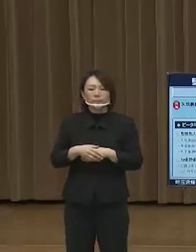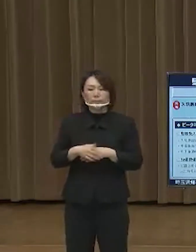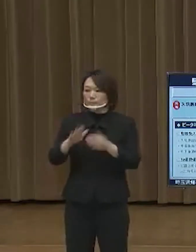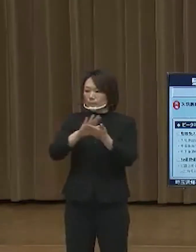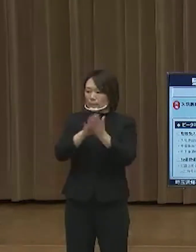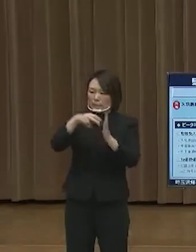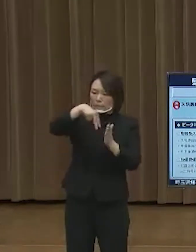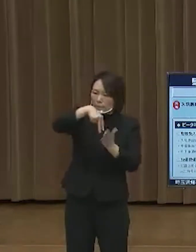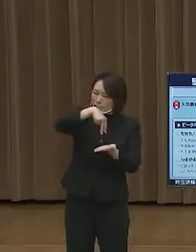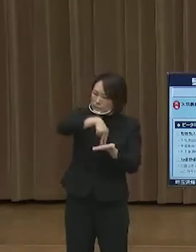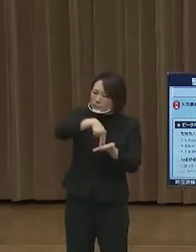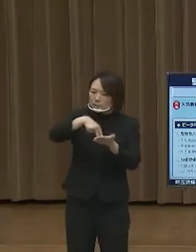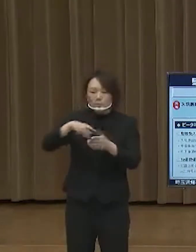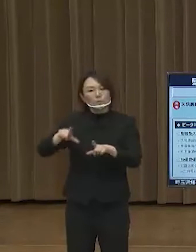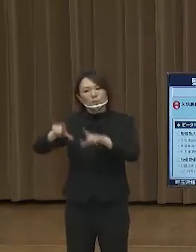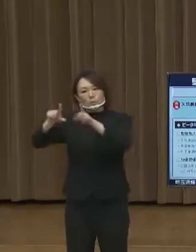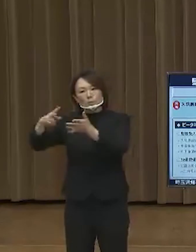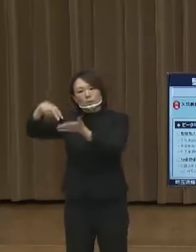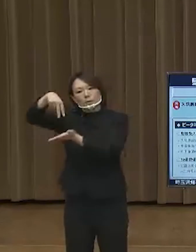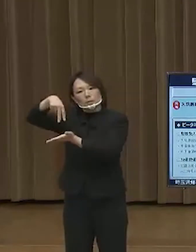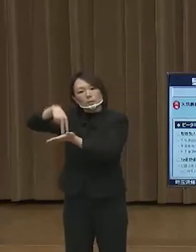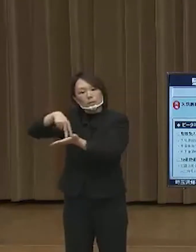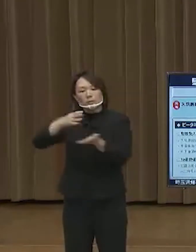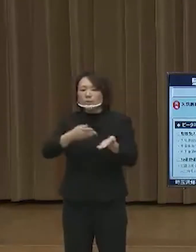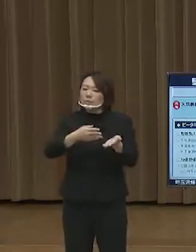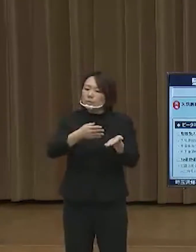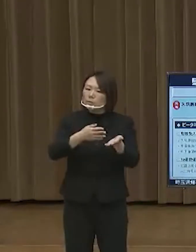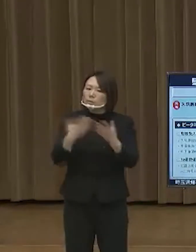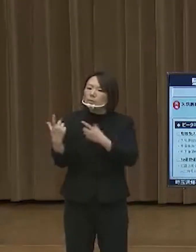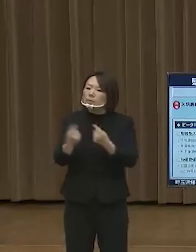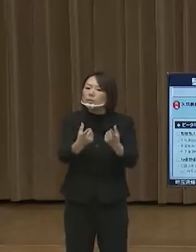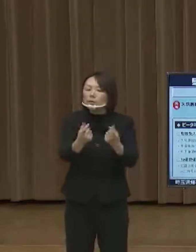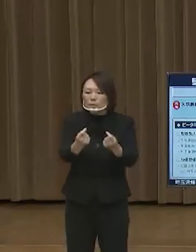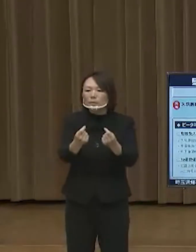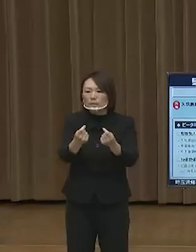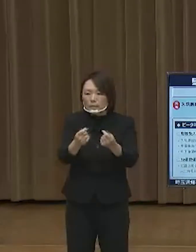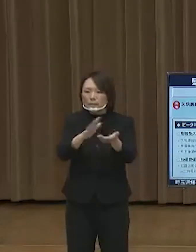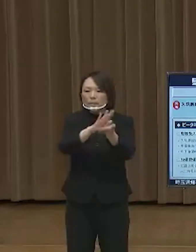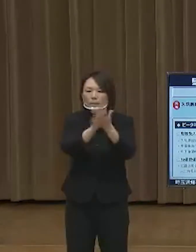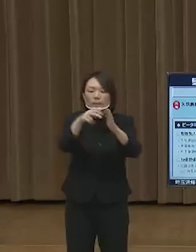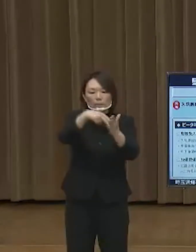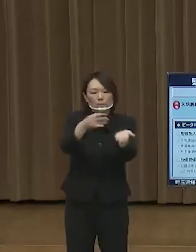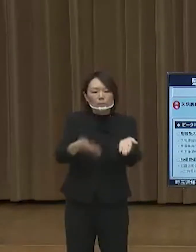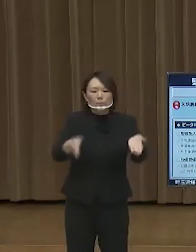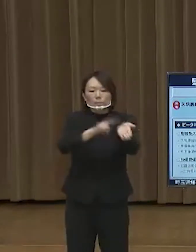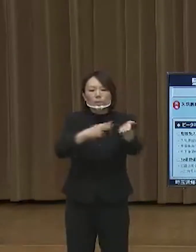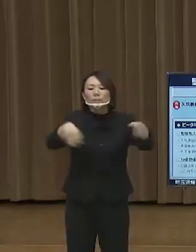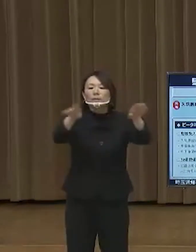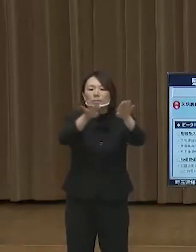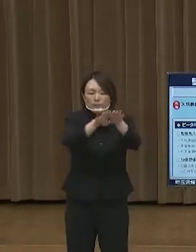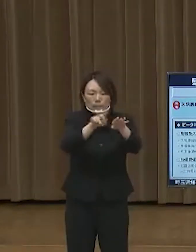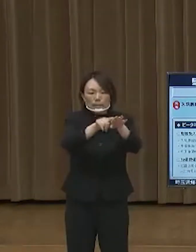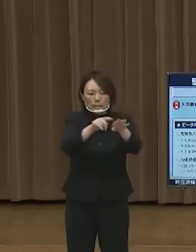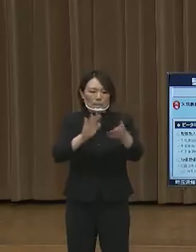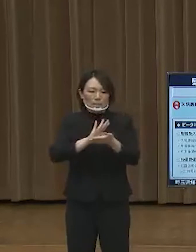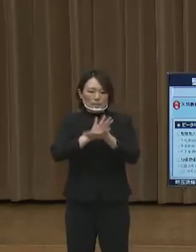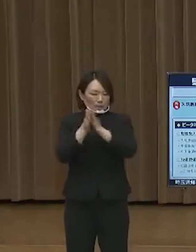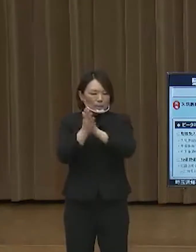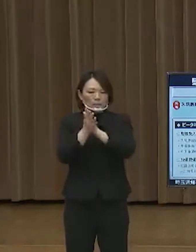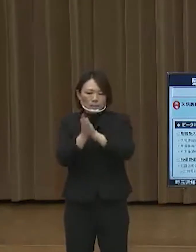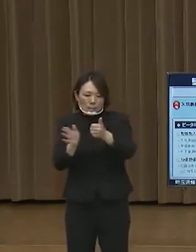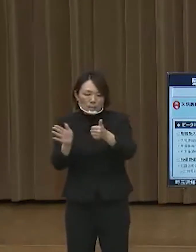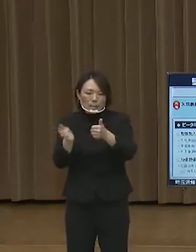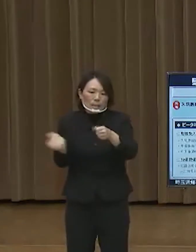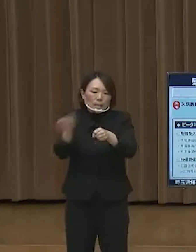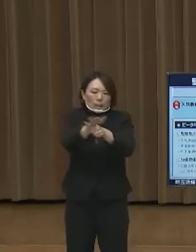都立についてと同様に、われわれは県立病院の赤字部分については、県で補填をいたします。これは当然の話であります。これもす